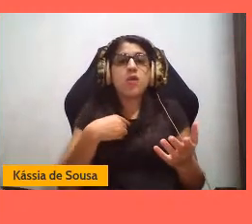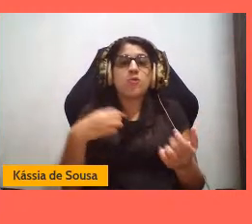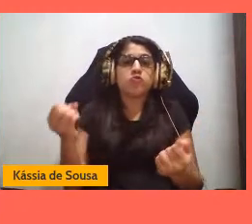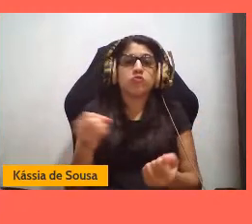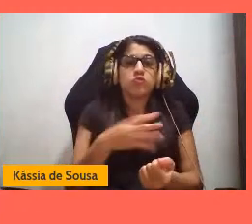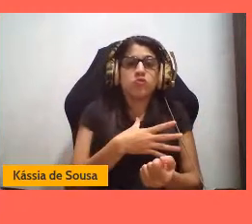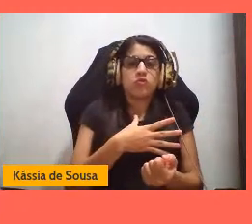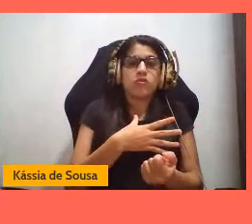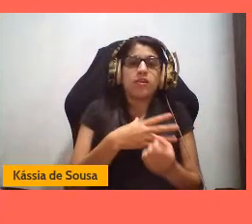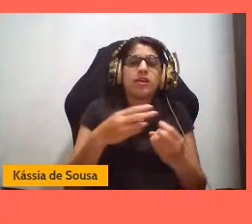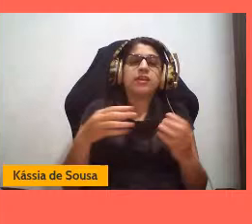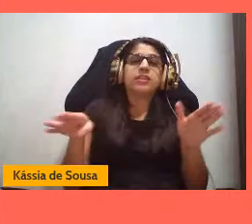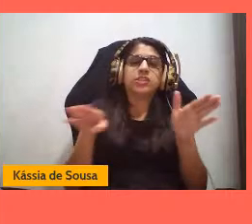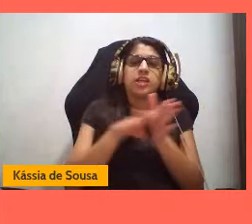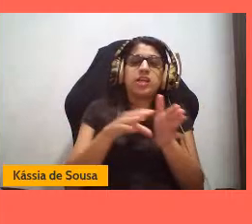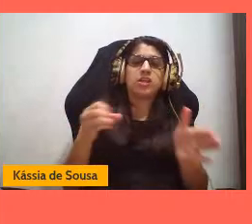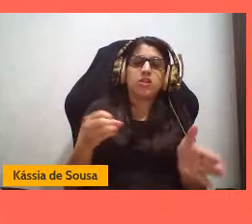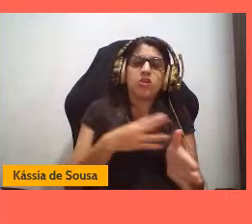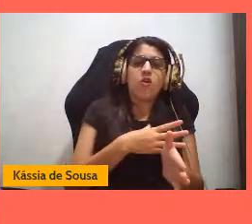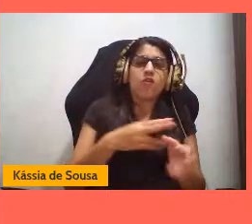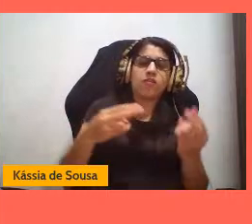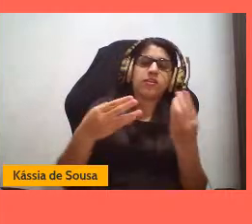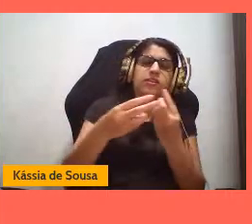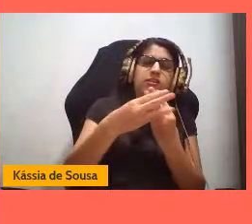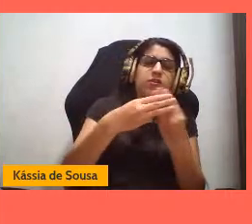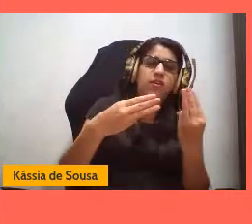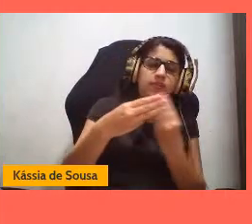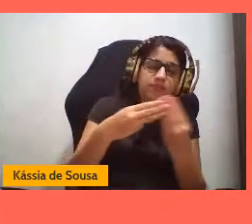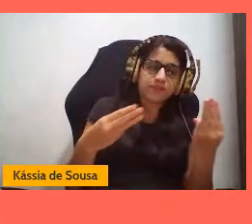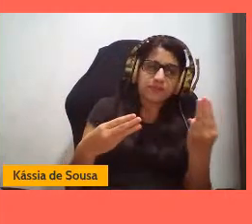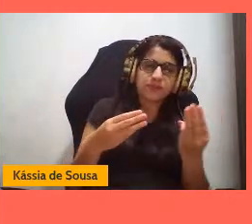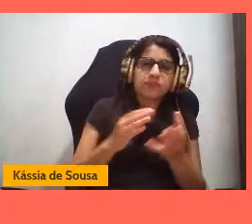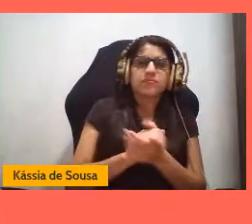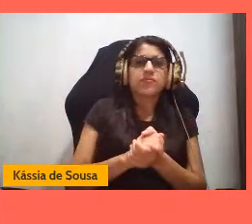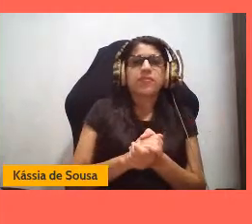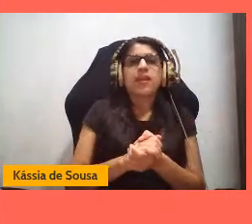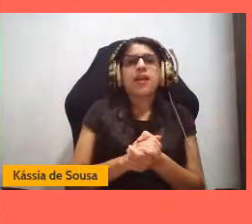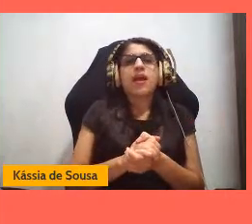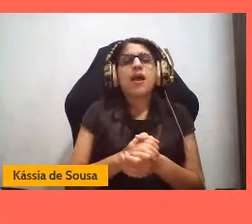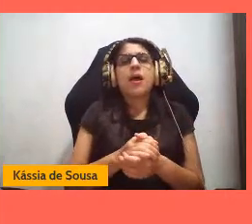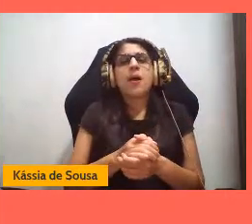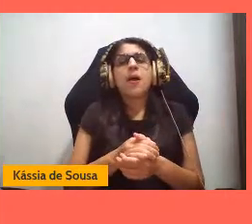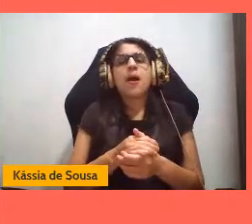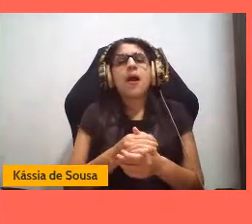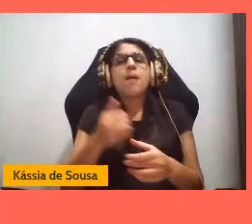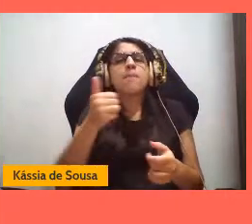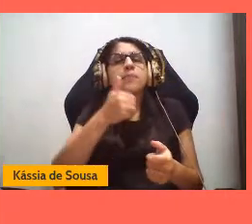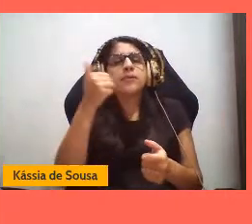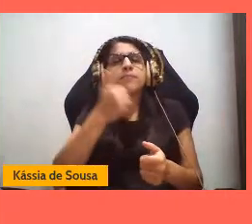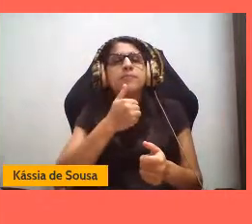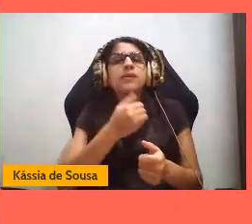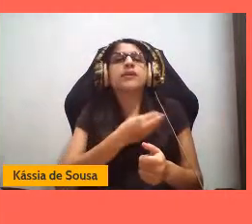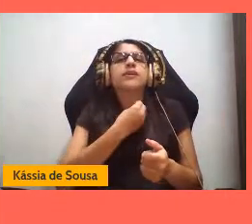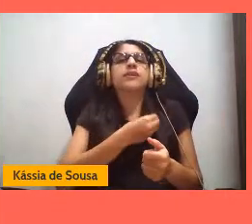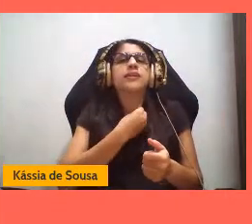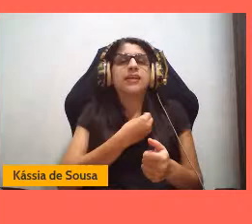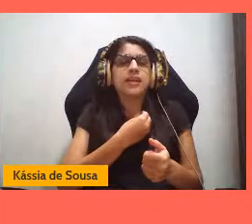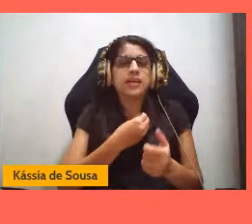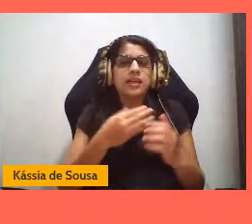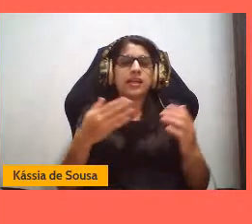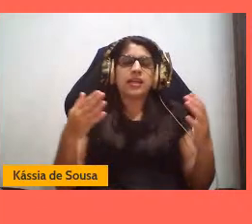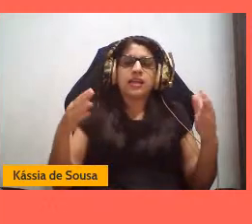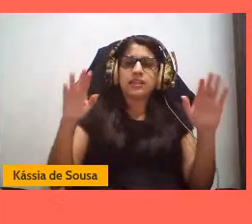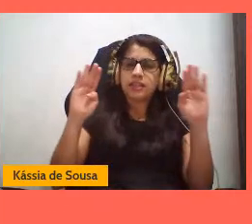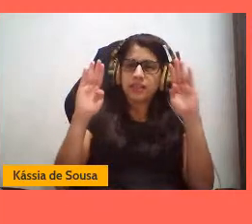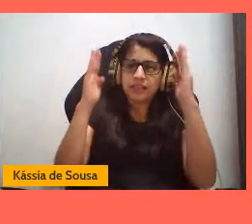sabia que no Centro de Educação, enfim, foi a primeira vivência de um evento desse porte, né, de troca de